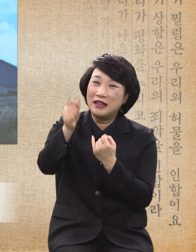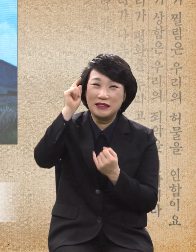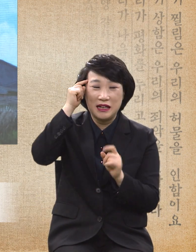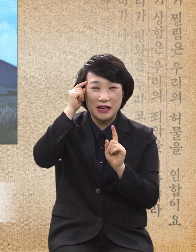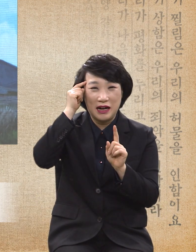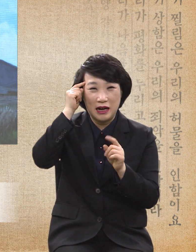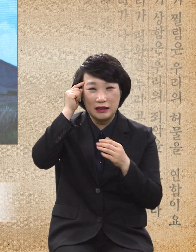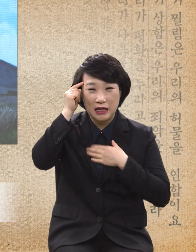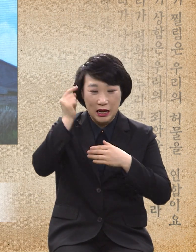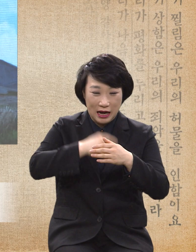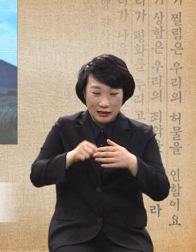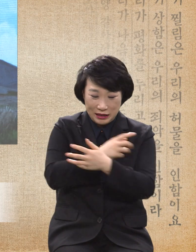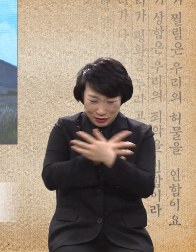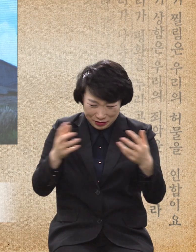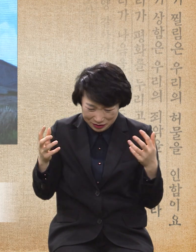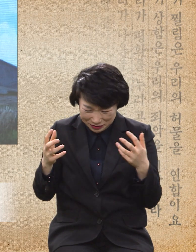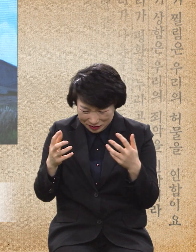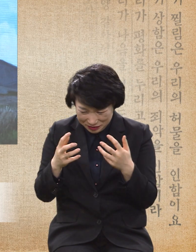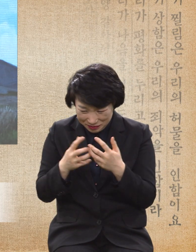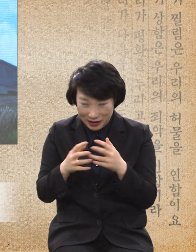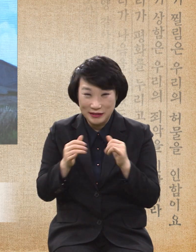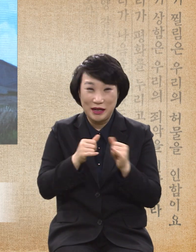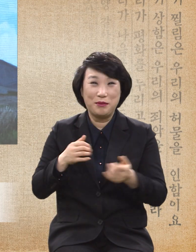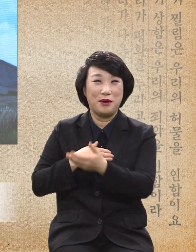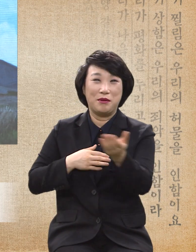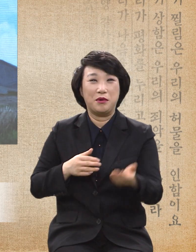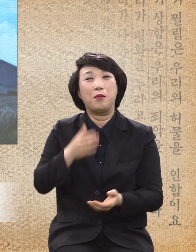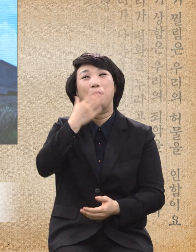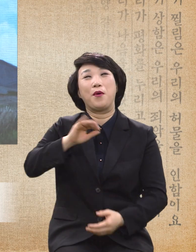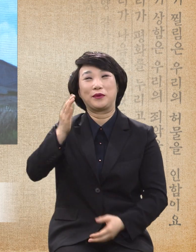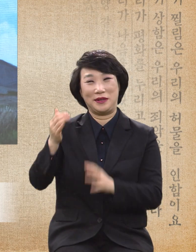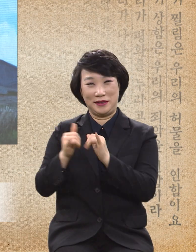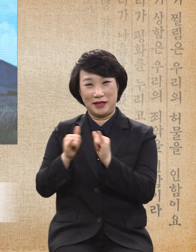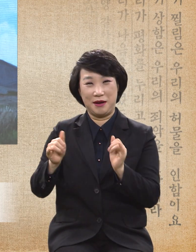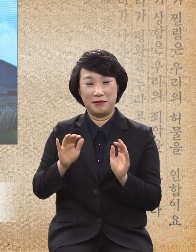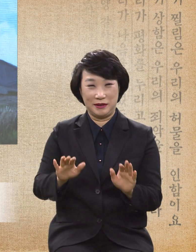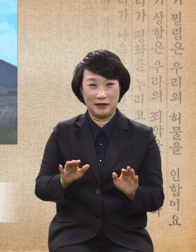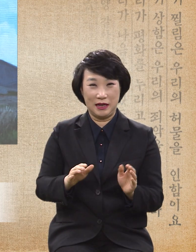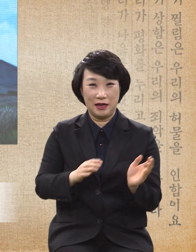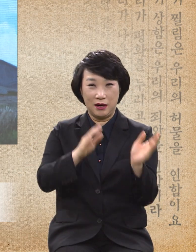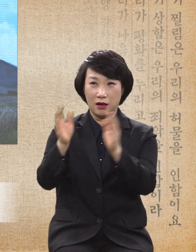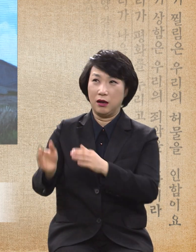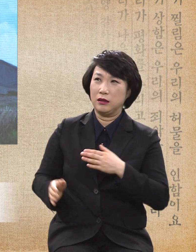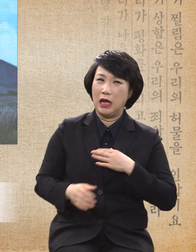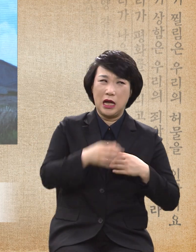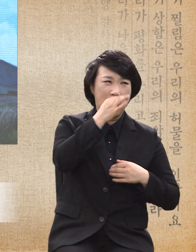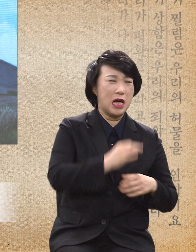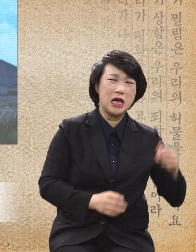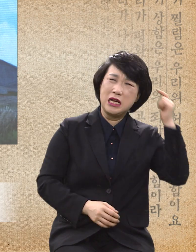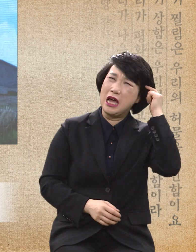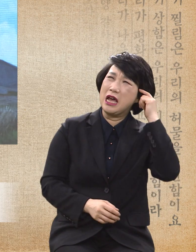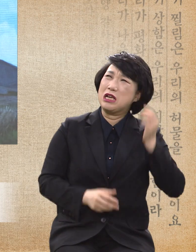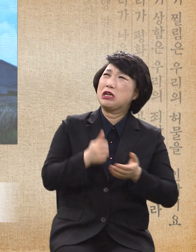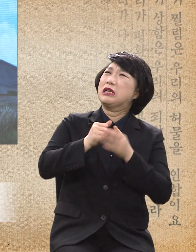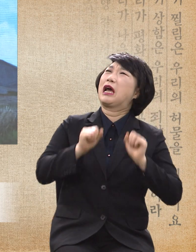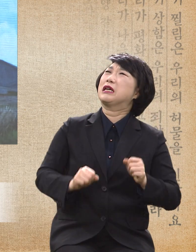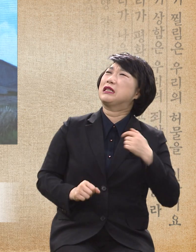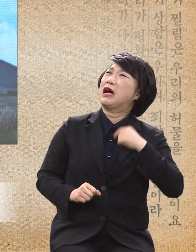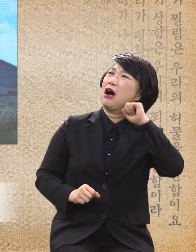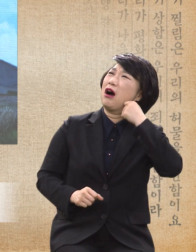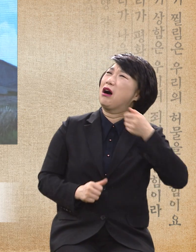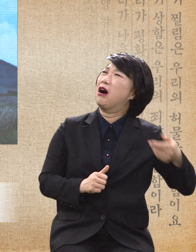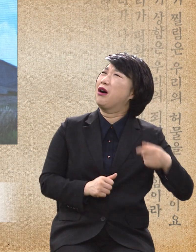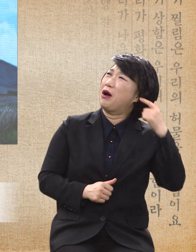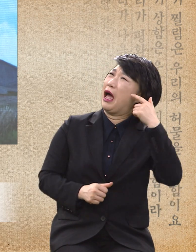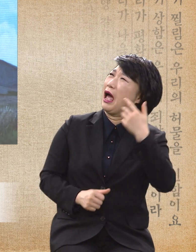생각이 내 안에 가득한 사람은 복된 사람인데 내가 왜 힘들어? 주님이 계시면 이럴 수가